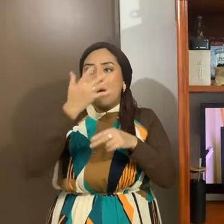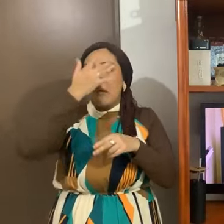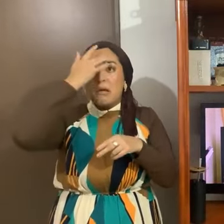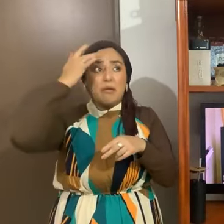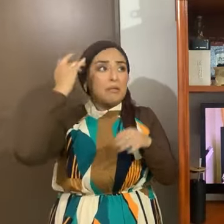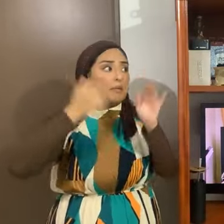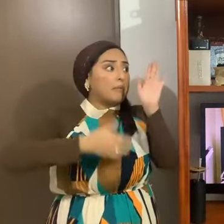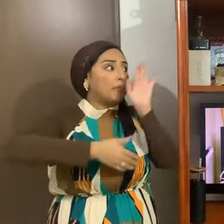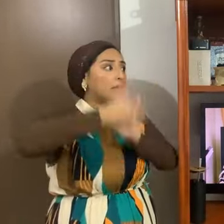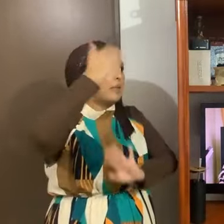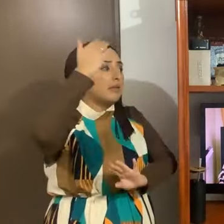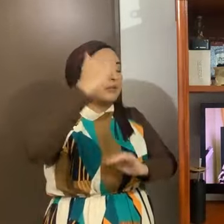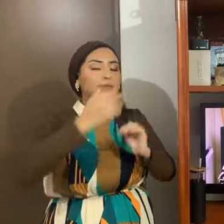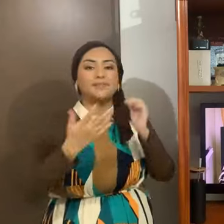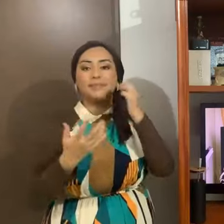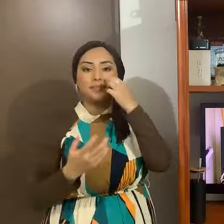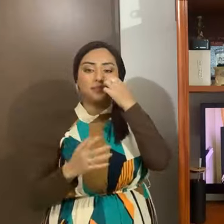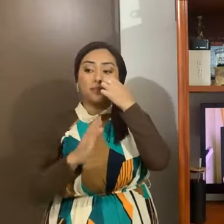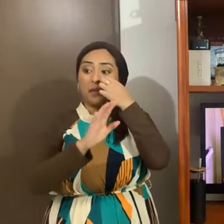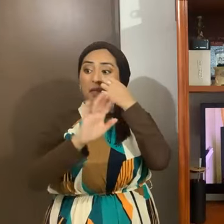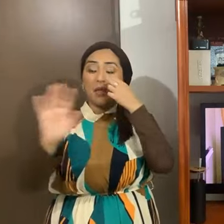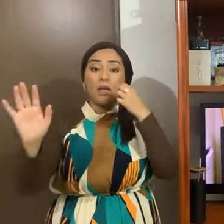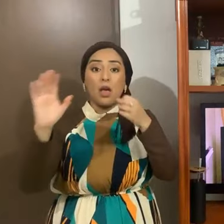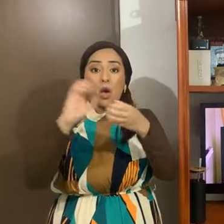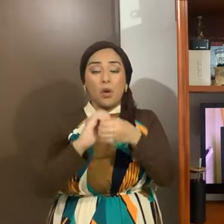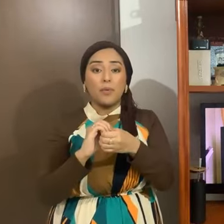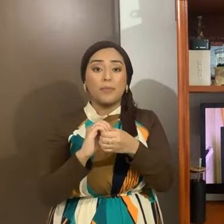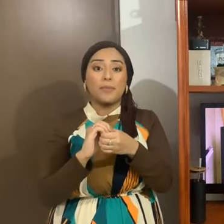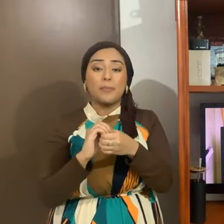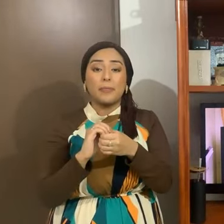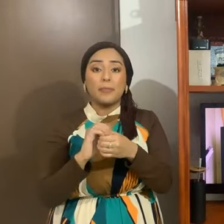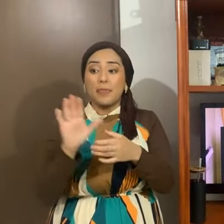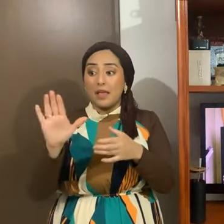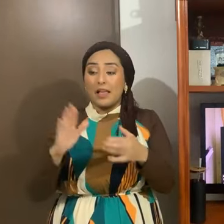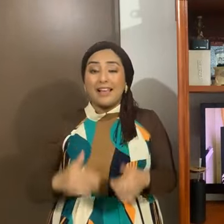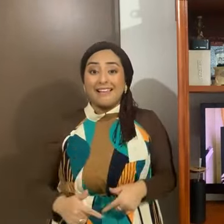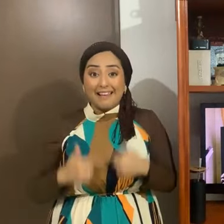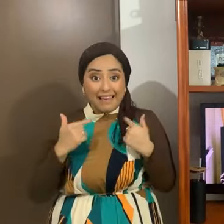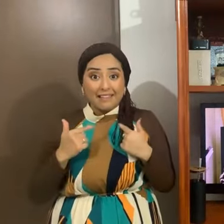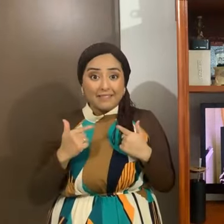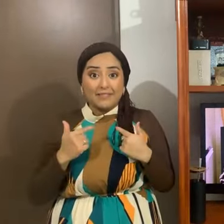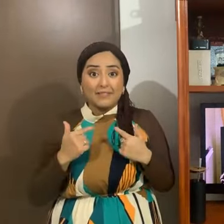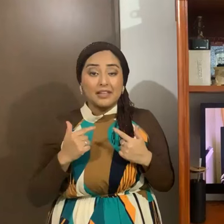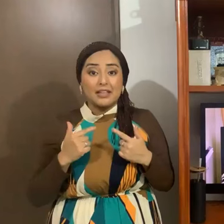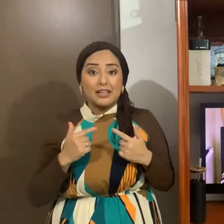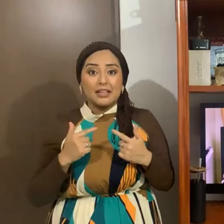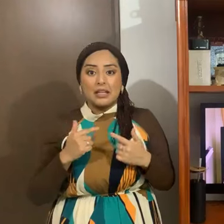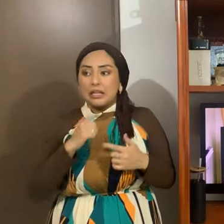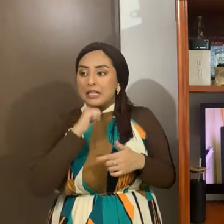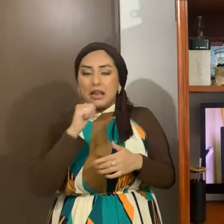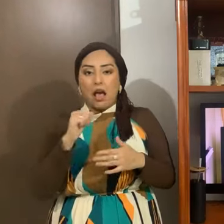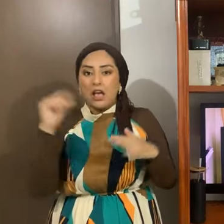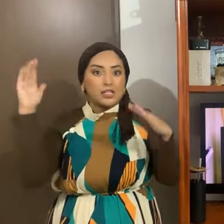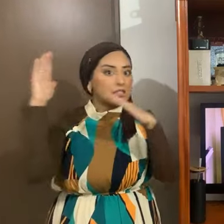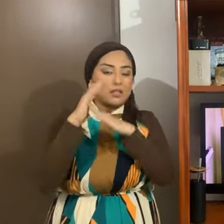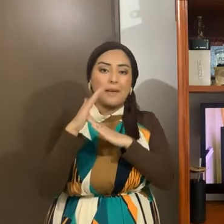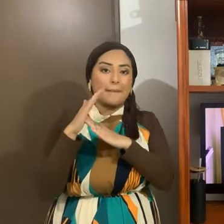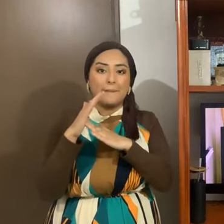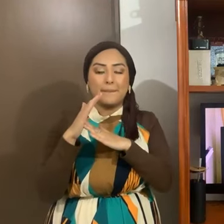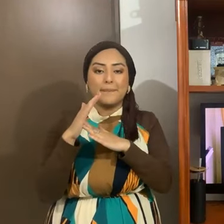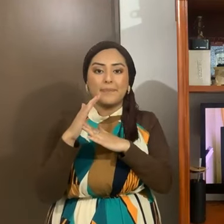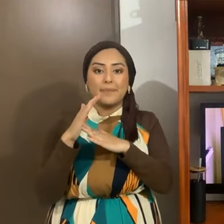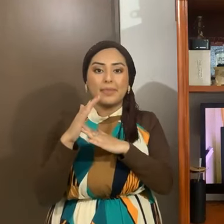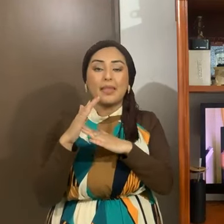acordaron. Su rendimiento y su calidad de vida no va a ser lo óptimo y por lo